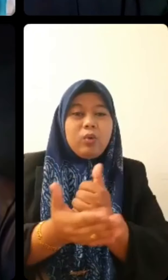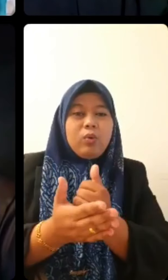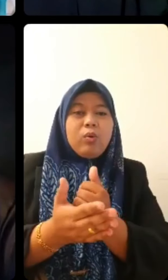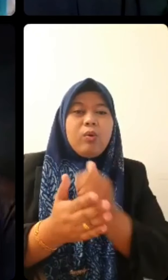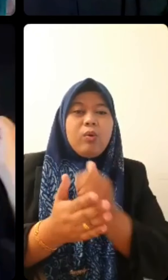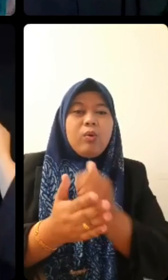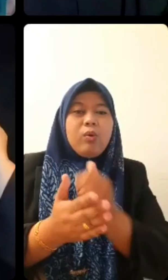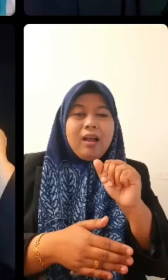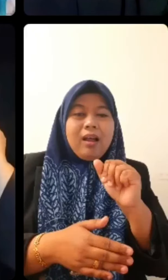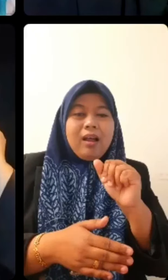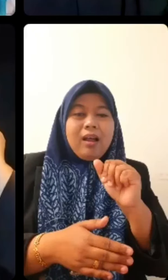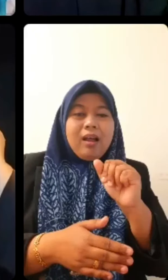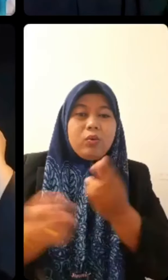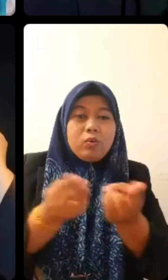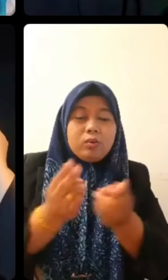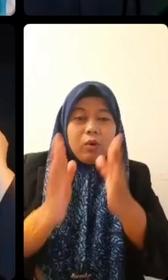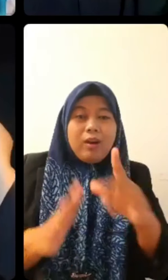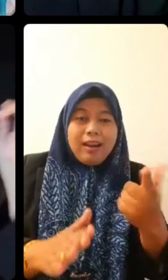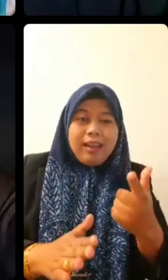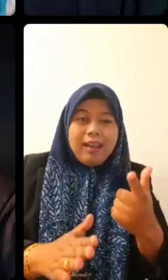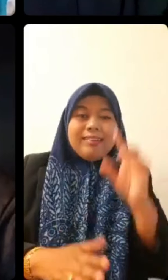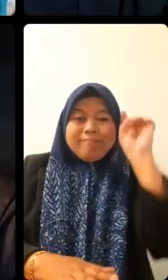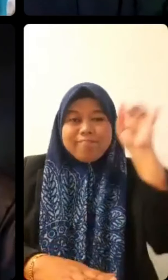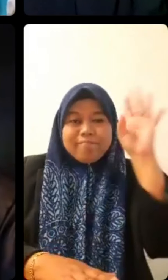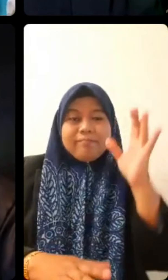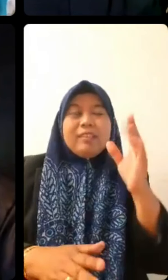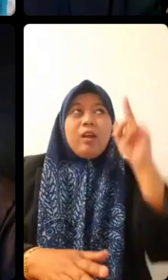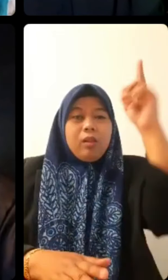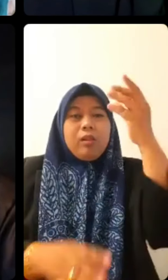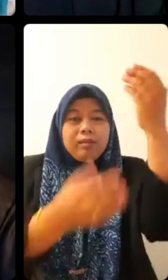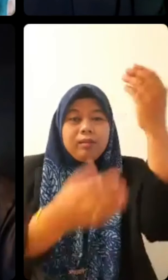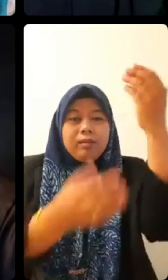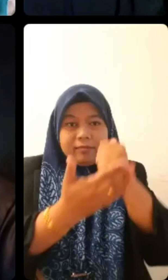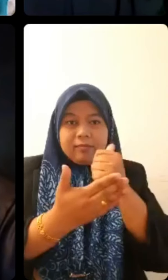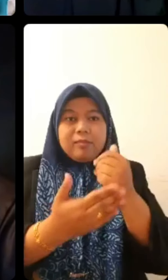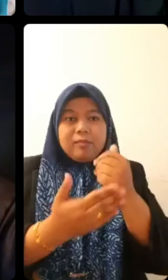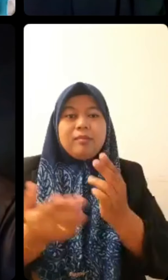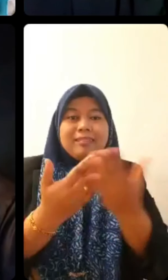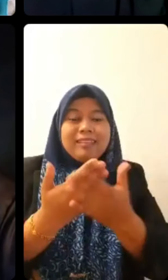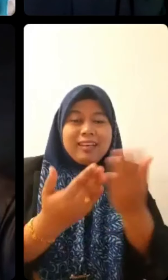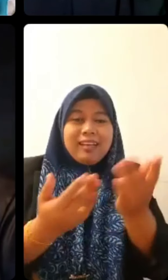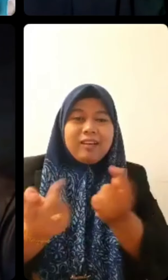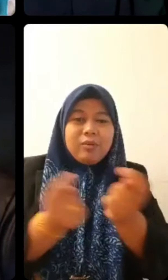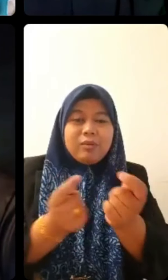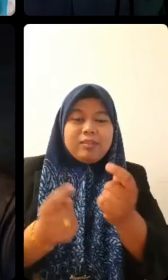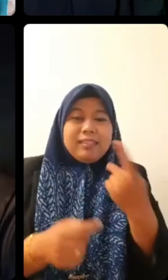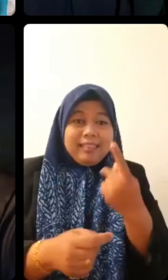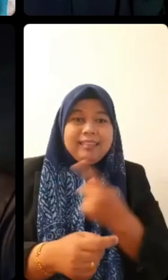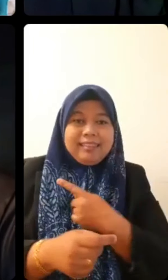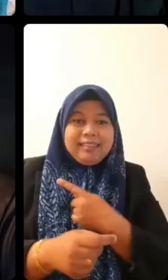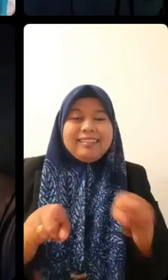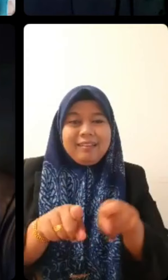Tu je sebenarnya. Kita kena pegang tu. Saling saling hormat menghormati sesama kita. Tak kira dia siapa.